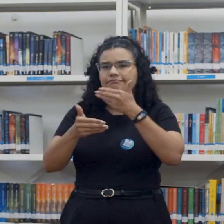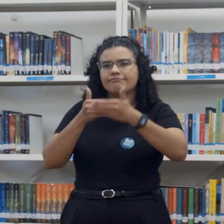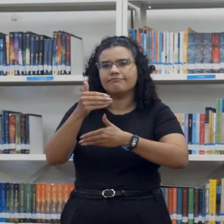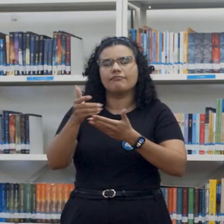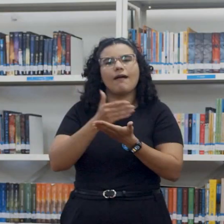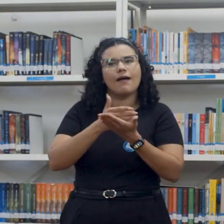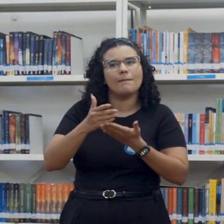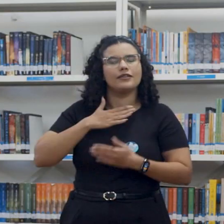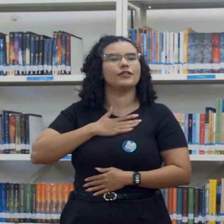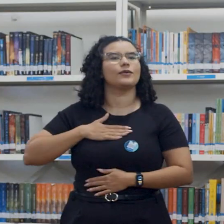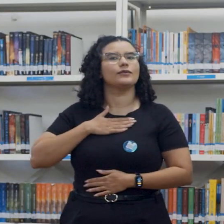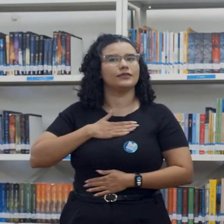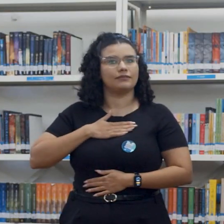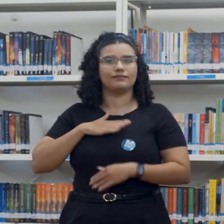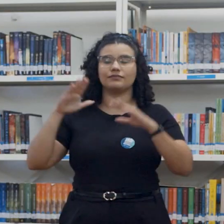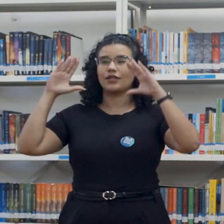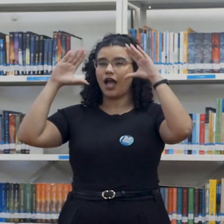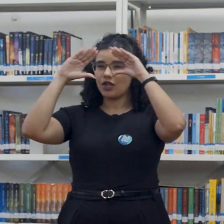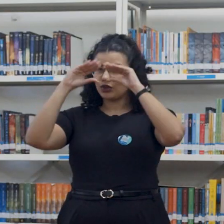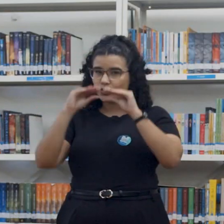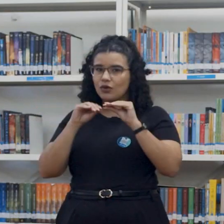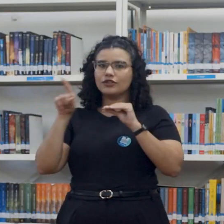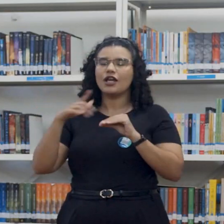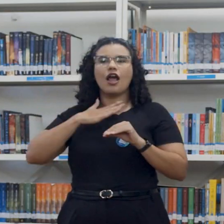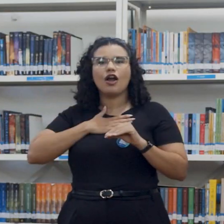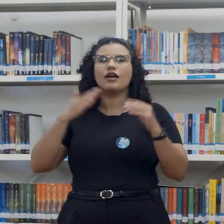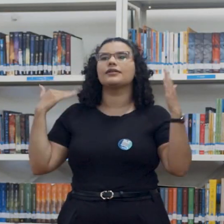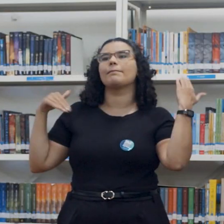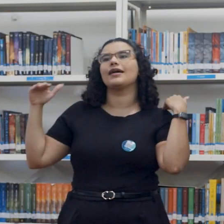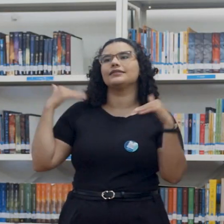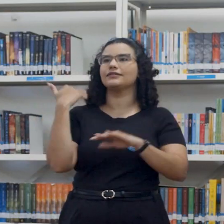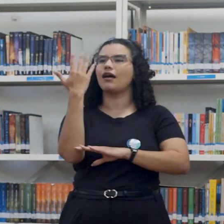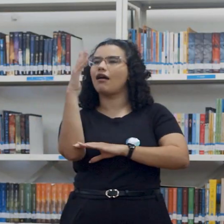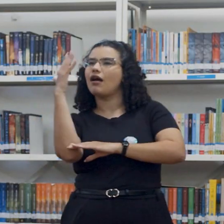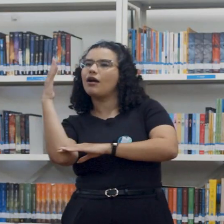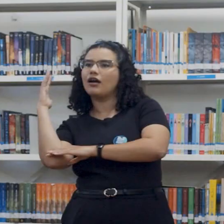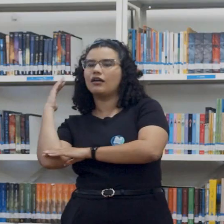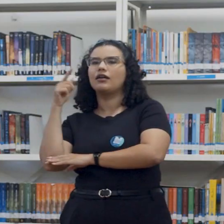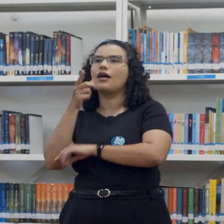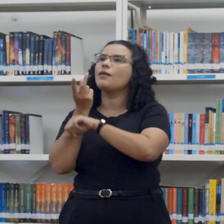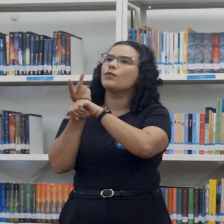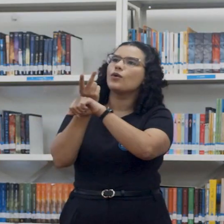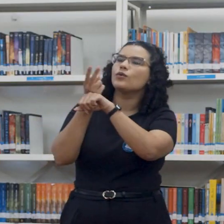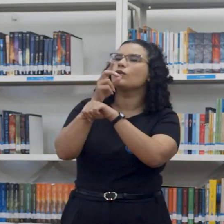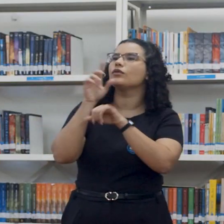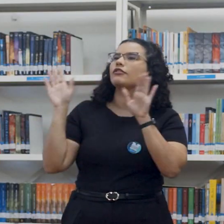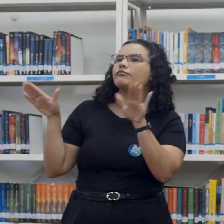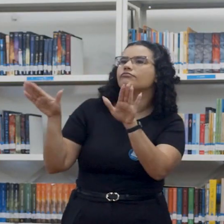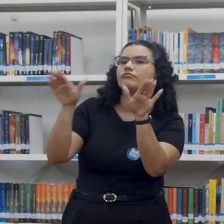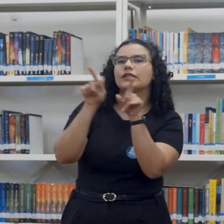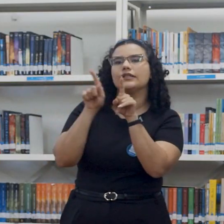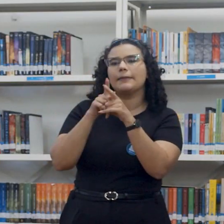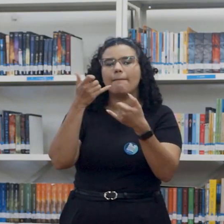gosto. De noite, ela gosta de andar pela floresta, ir atrás das fadinhas e brincar com